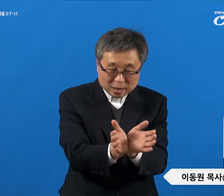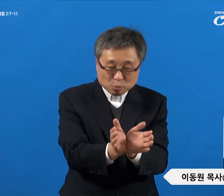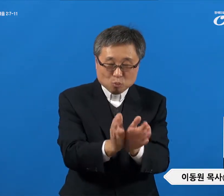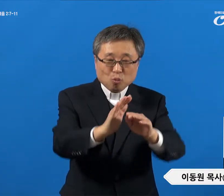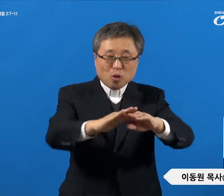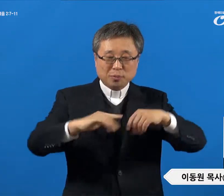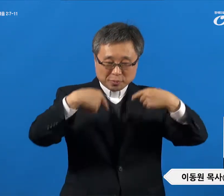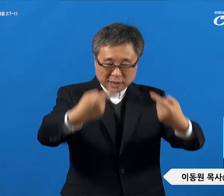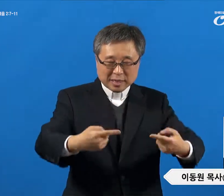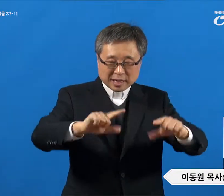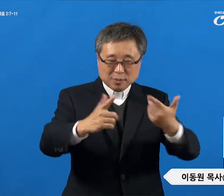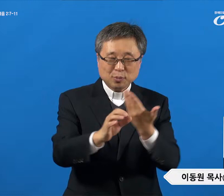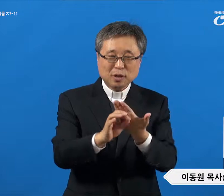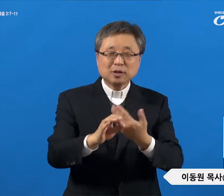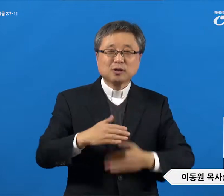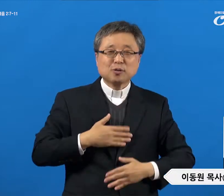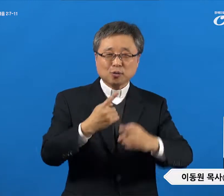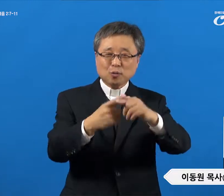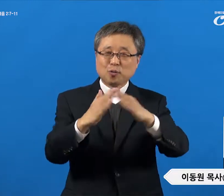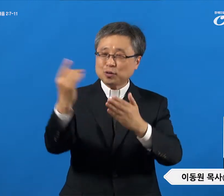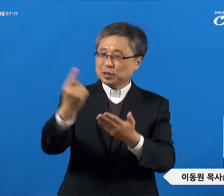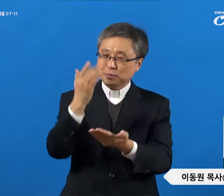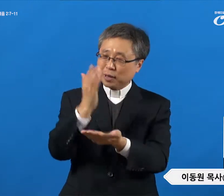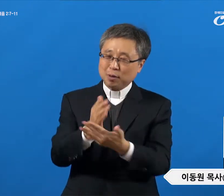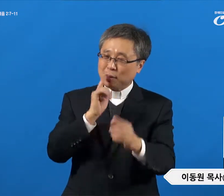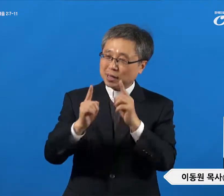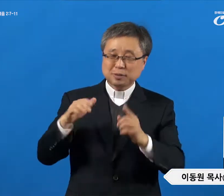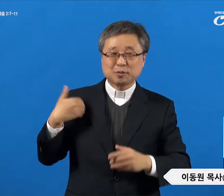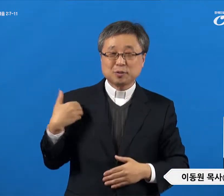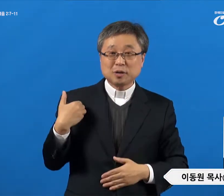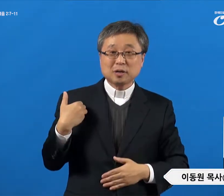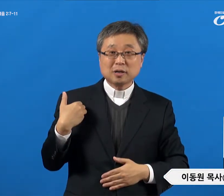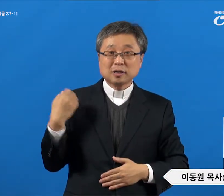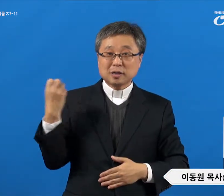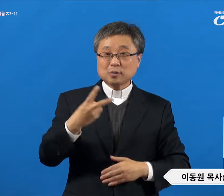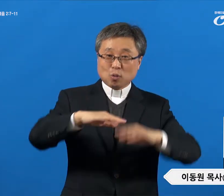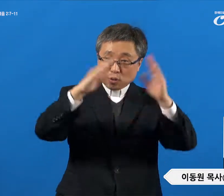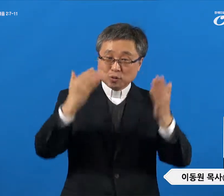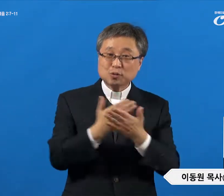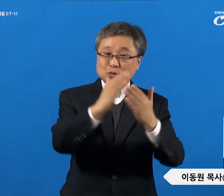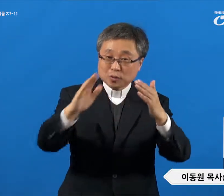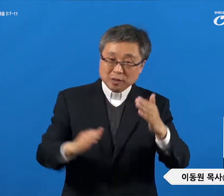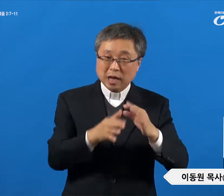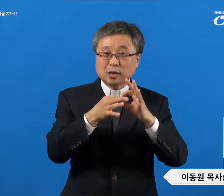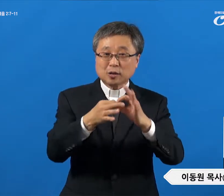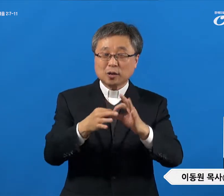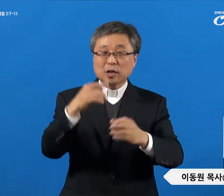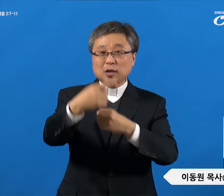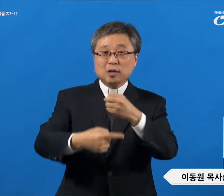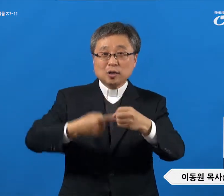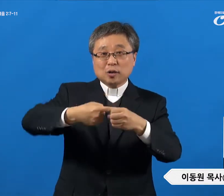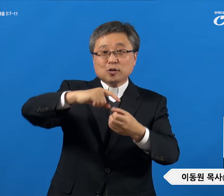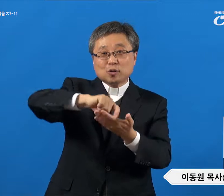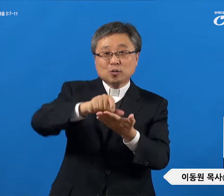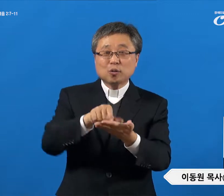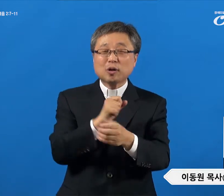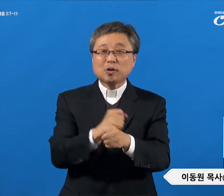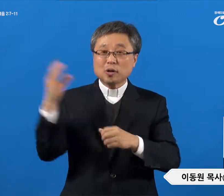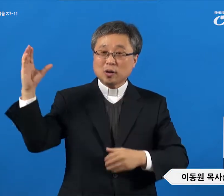이분도 이랬을지도 모르죠. 네. 그래서 셀에다 소속했어요. 다 하는 거예요. 그렇게 1년쯤 하는데 어느 날 성령님이 감동을